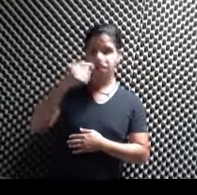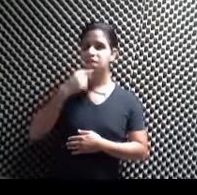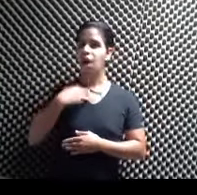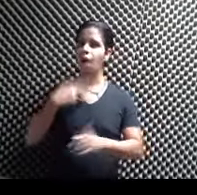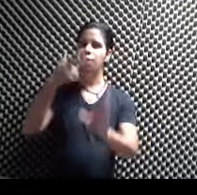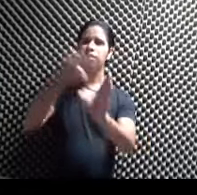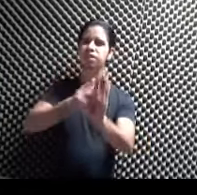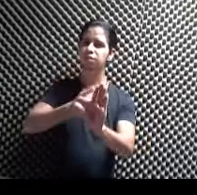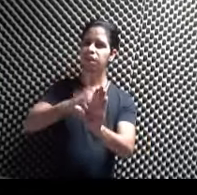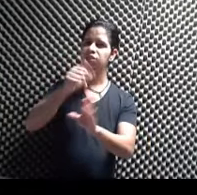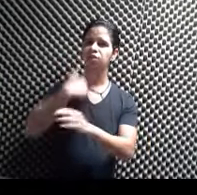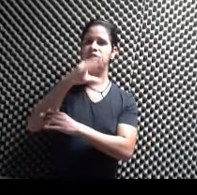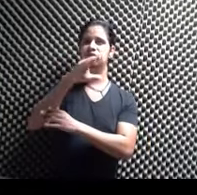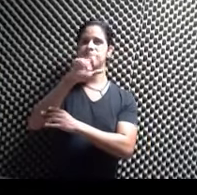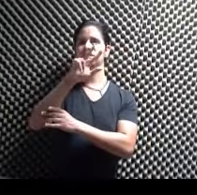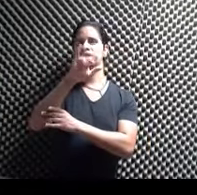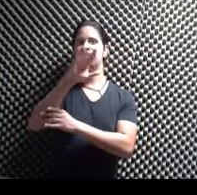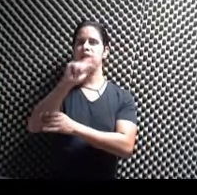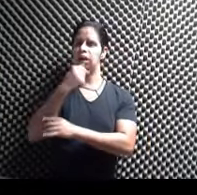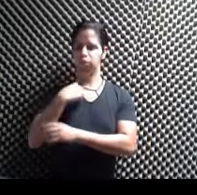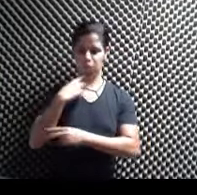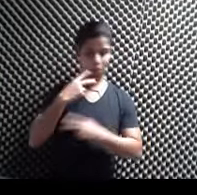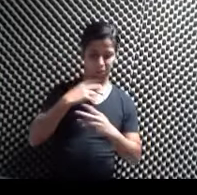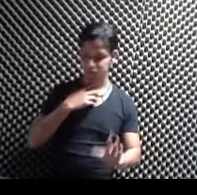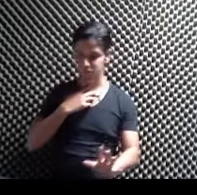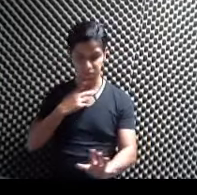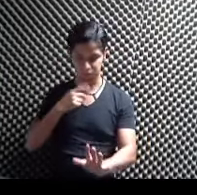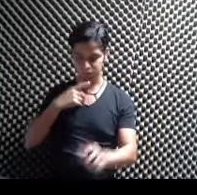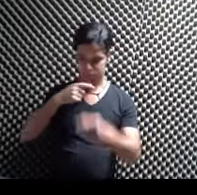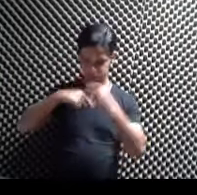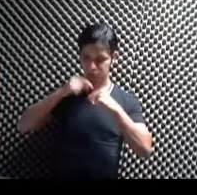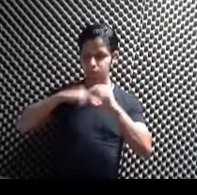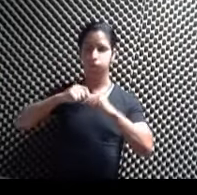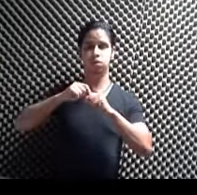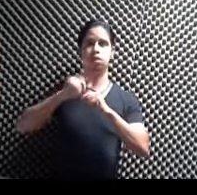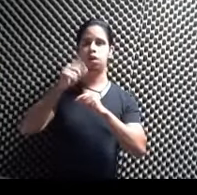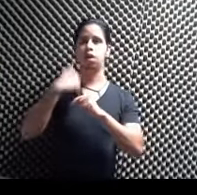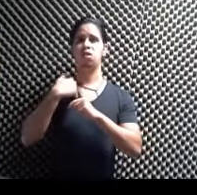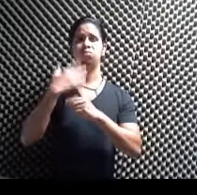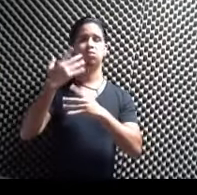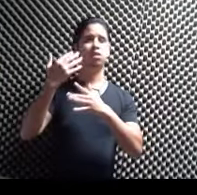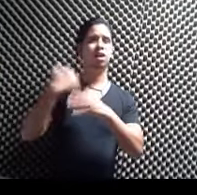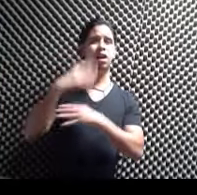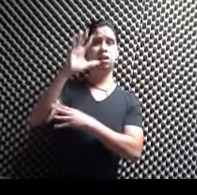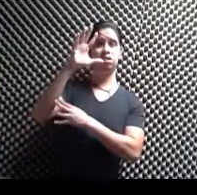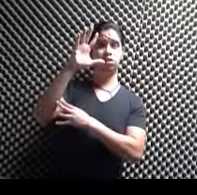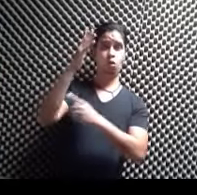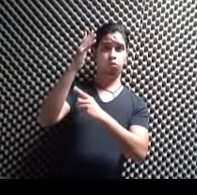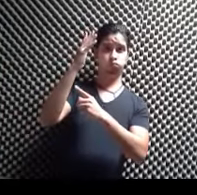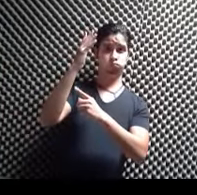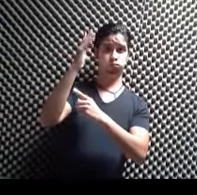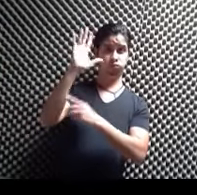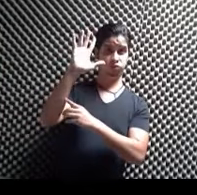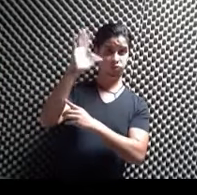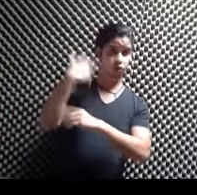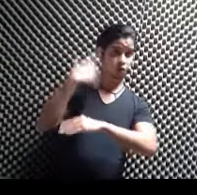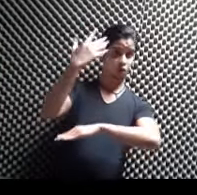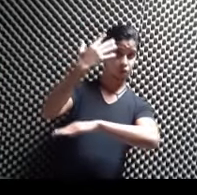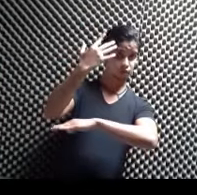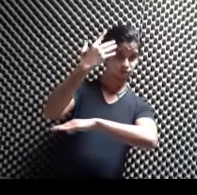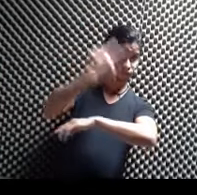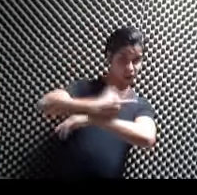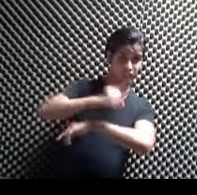participación cívica. Me enredé toda. Pero me desenredé. Así que durante 5 días ellos tomaron de forma gratuita, que